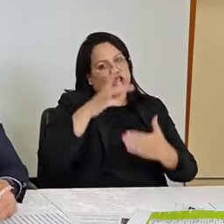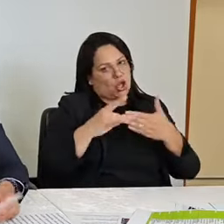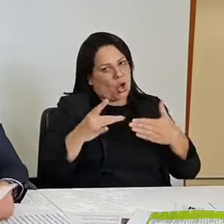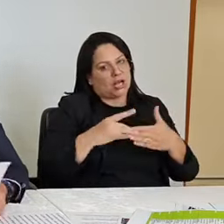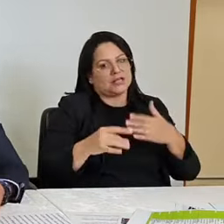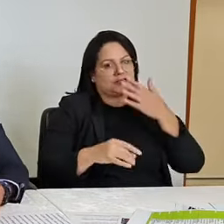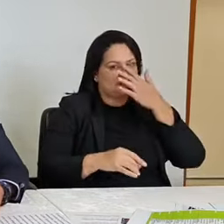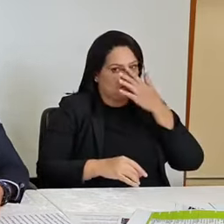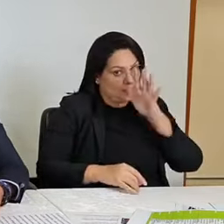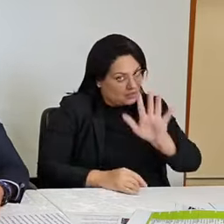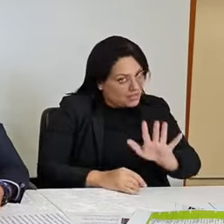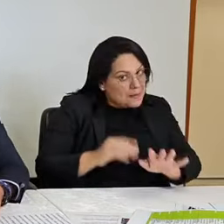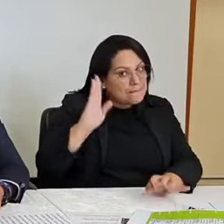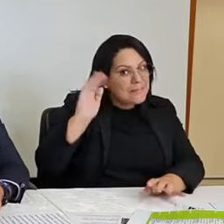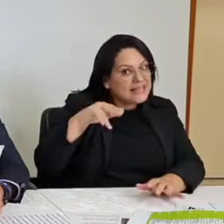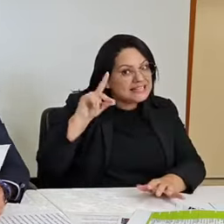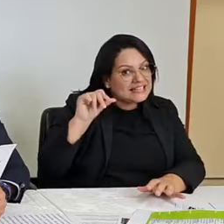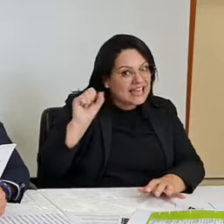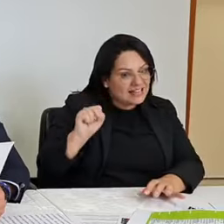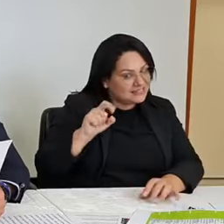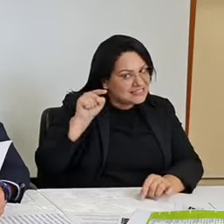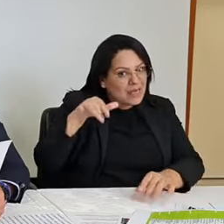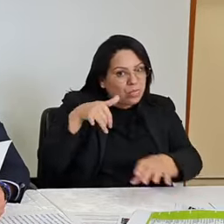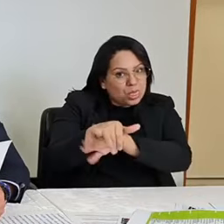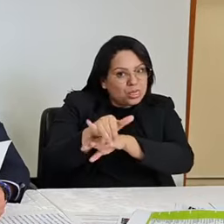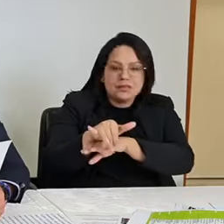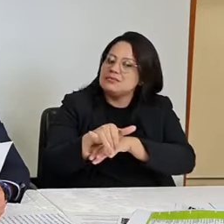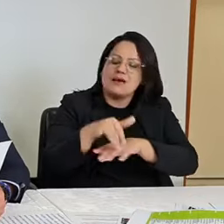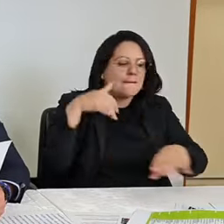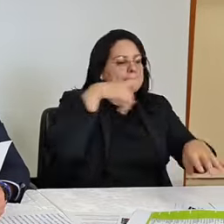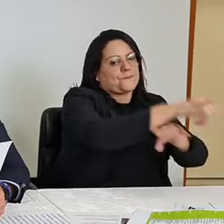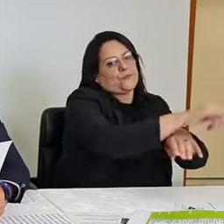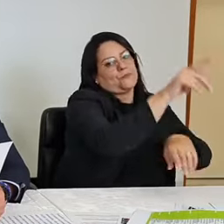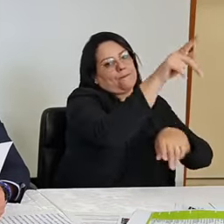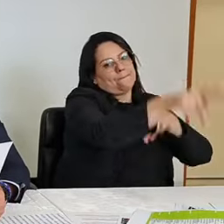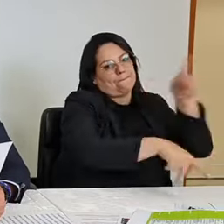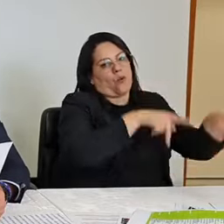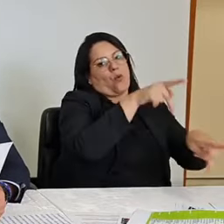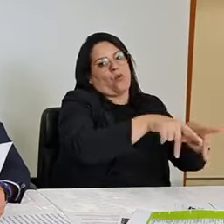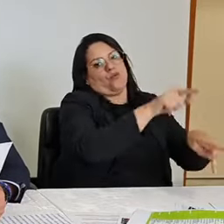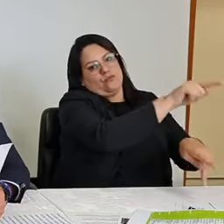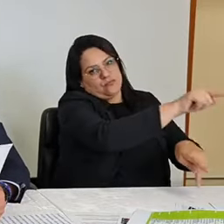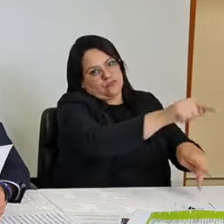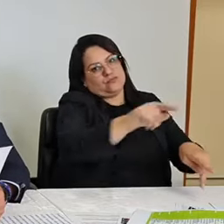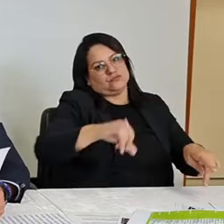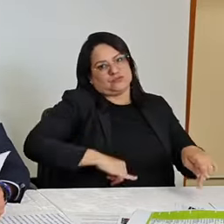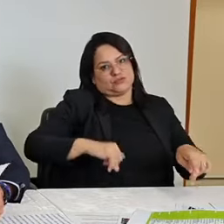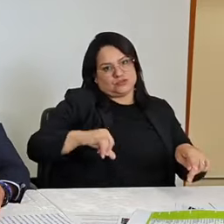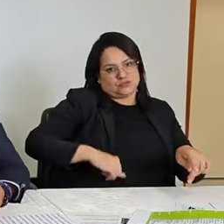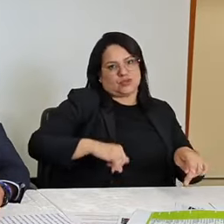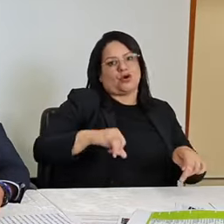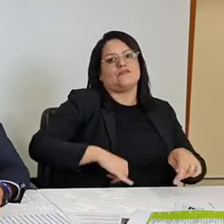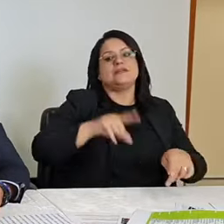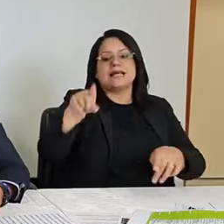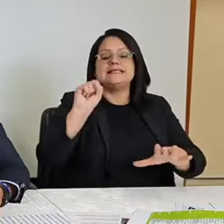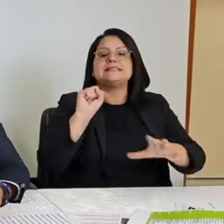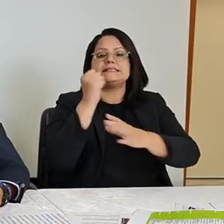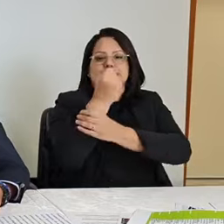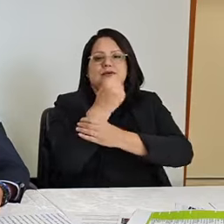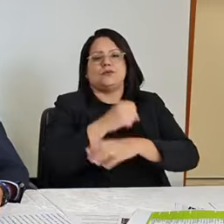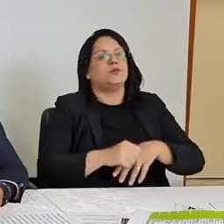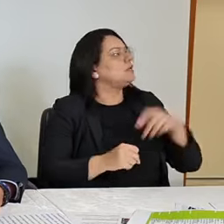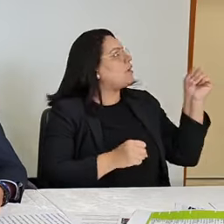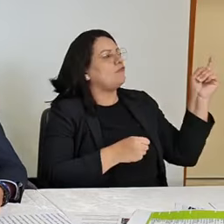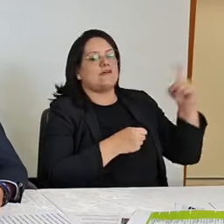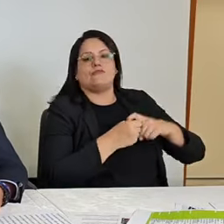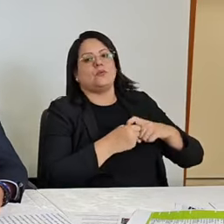BNDES que leva esse calote. O BNDES tem um seguro contra o Tesouro Nacional e o Tesouro vai pagar 1,5 bilhão de dólares para o BNDES por esse dinheiro que